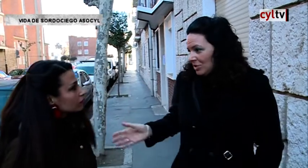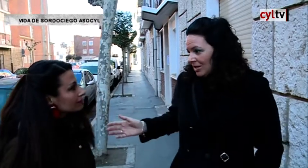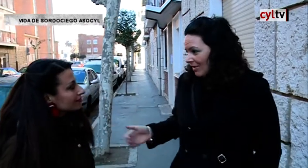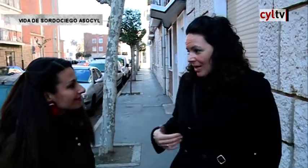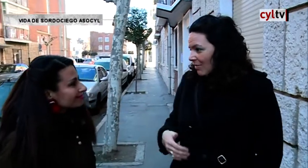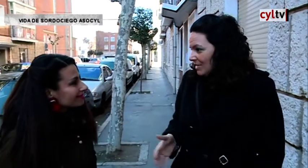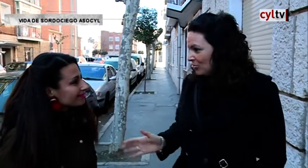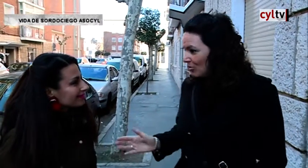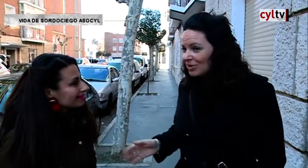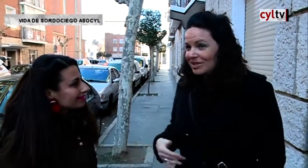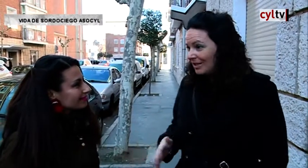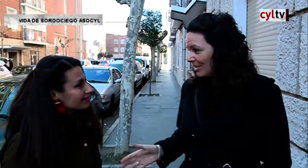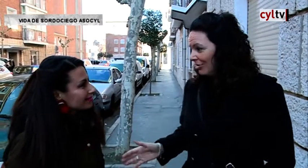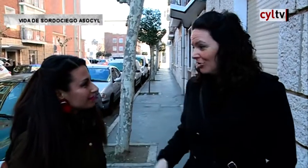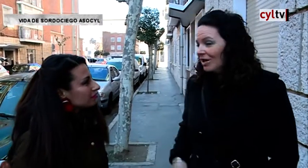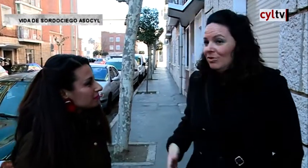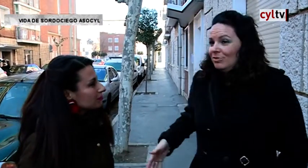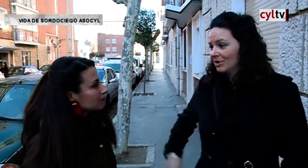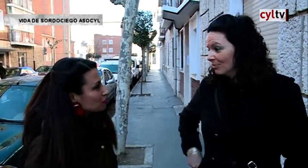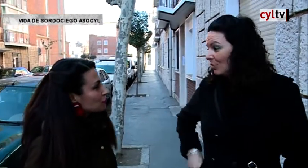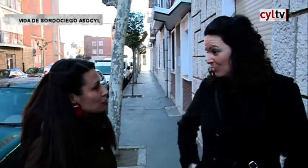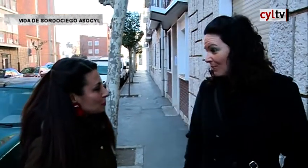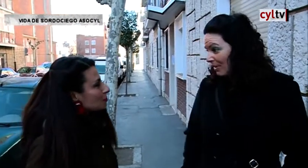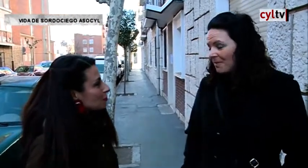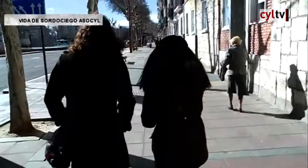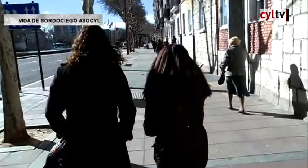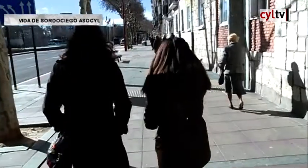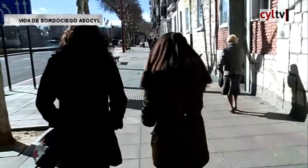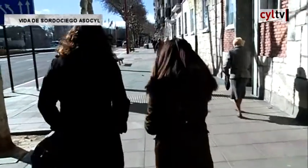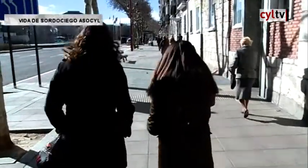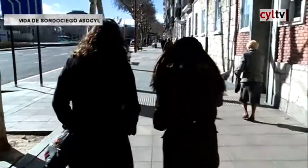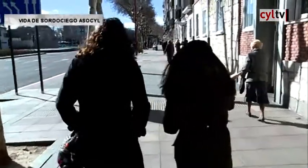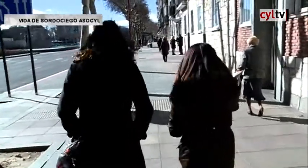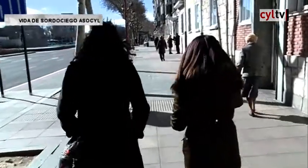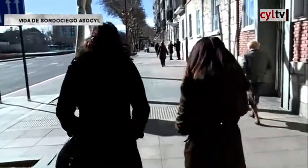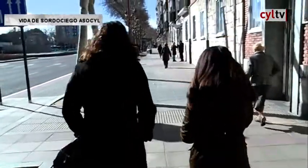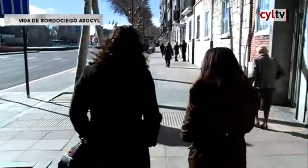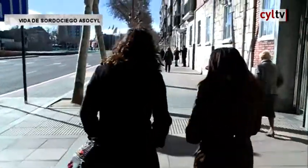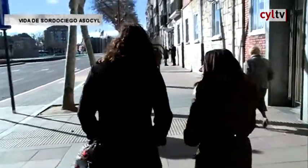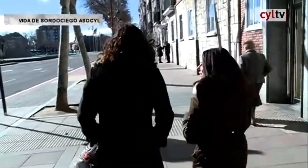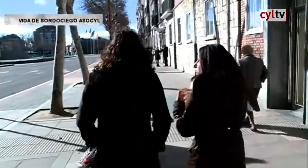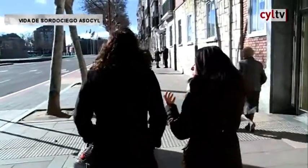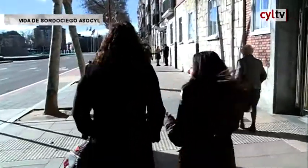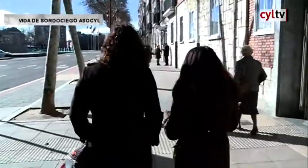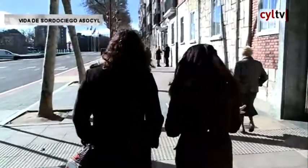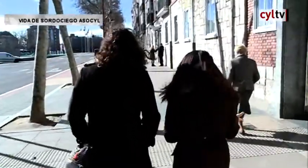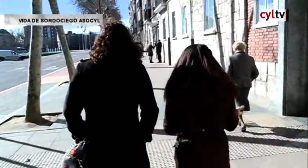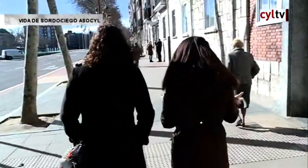de haber acabado mis estudios, de estar trabajando. Dije, bueno, pues volvemos a empezar. Allí vemos a Claudio, sí, que es el siguiente usuario que, sí, vamos a